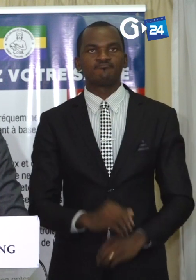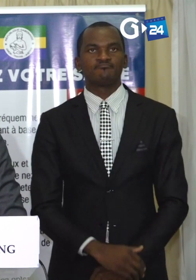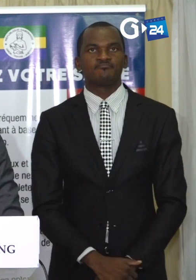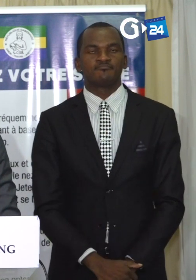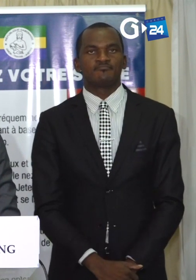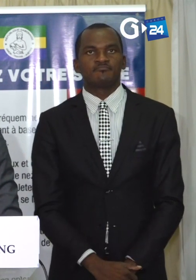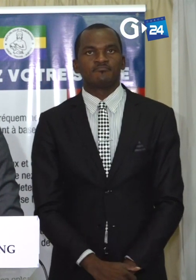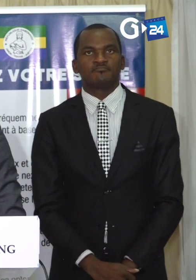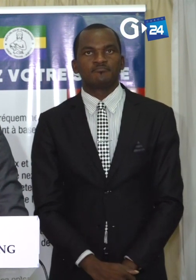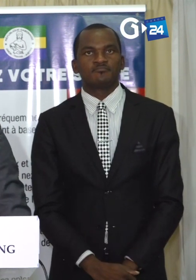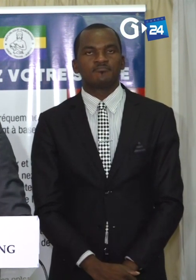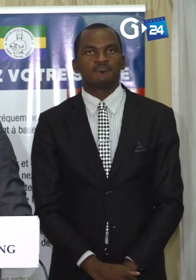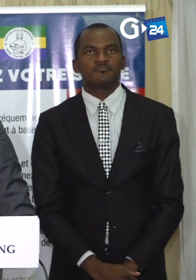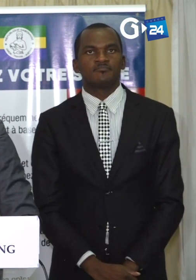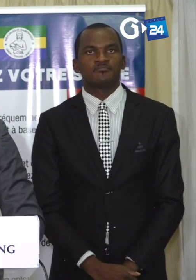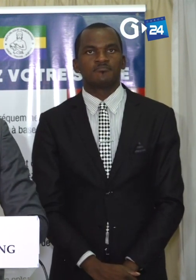du Gabon.